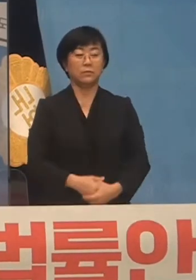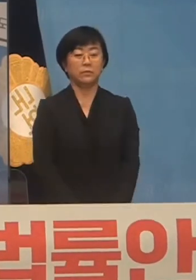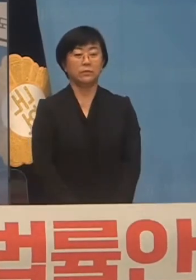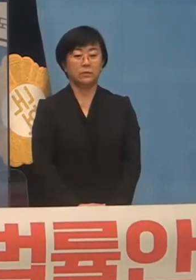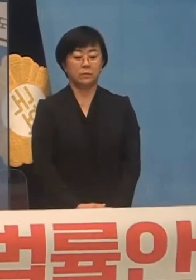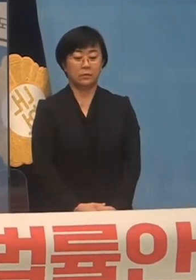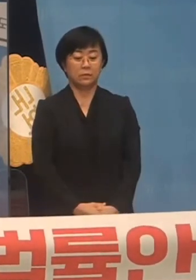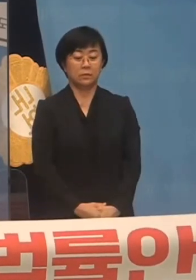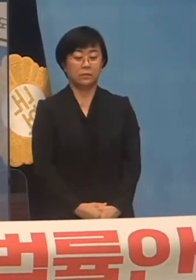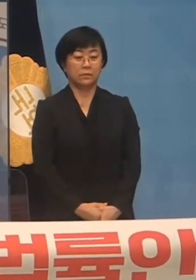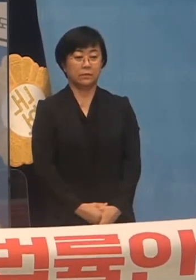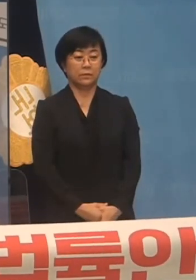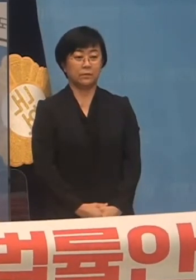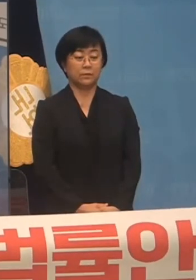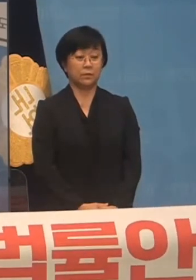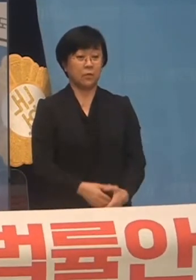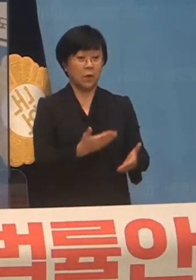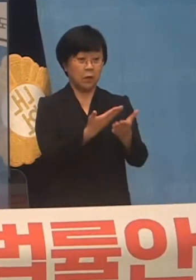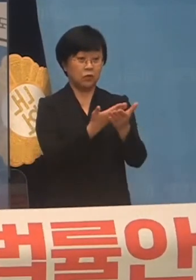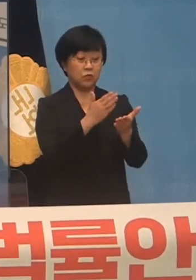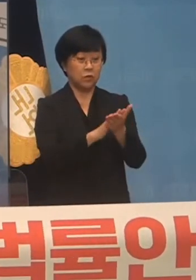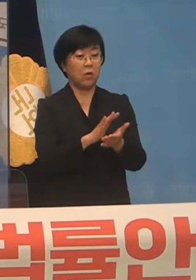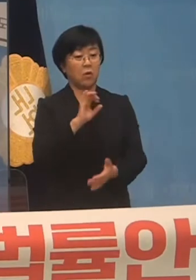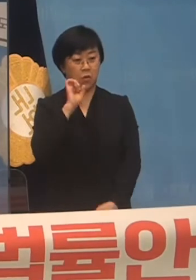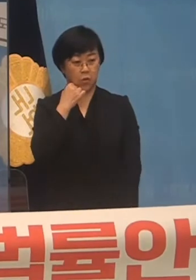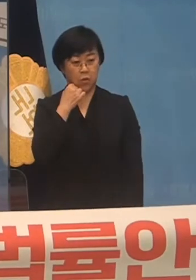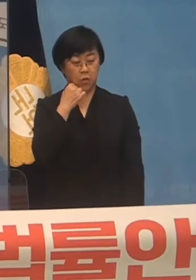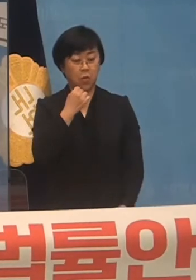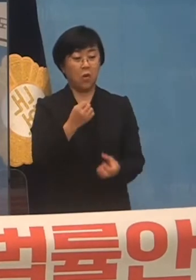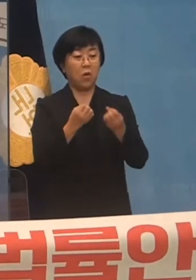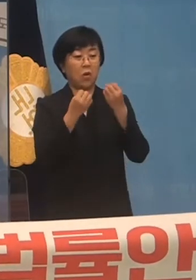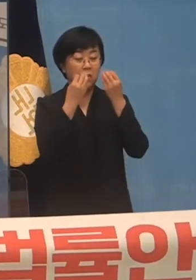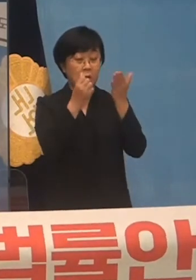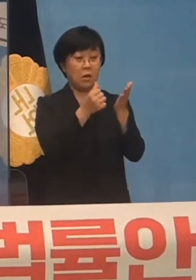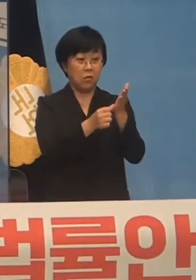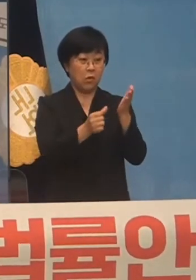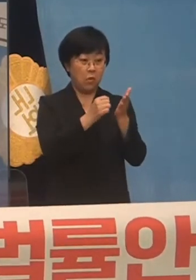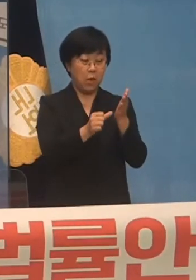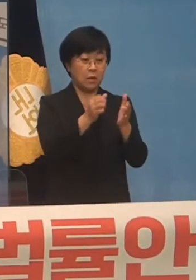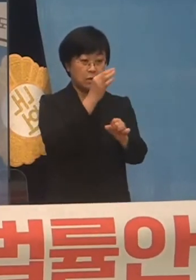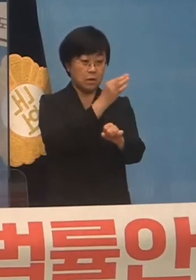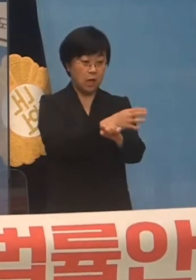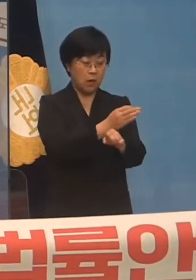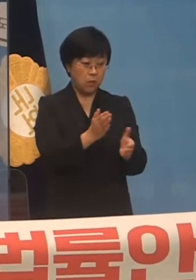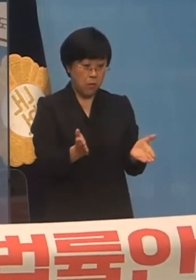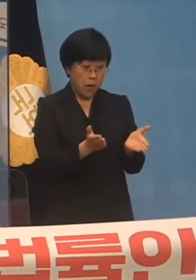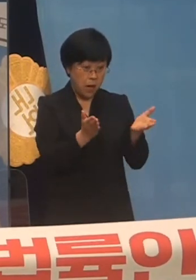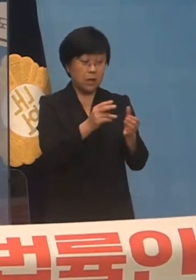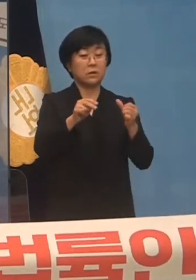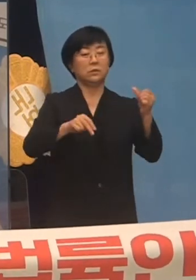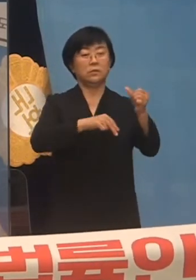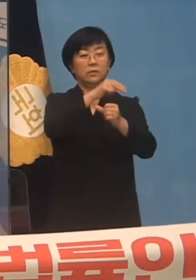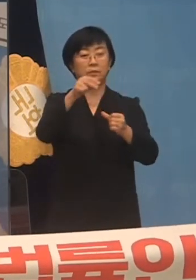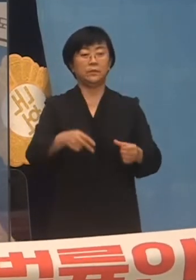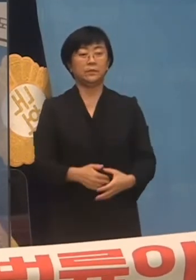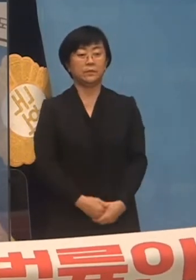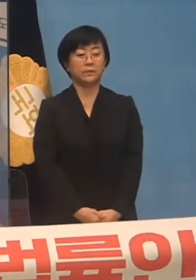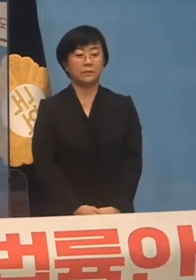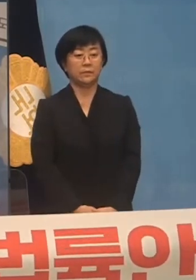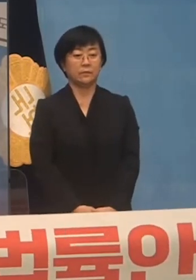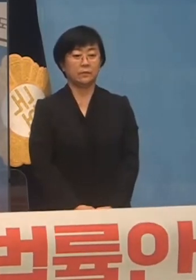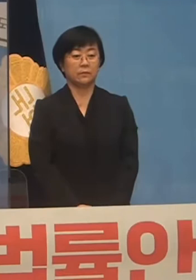없습니다. 한마디로 수리는 어렵고 새 제품 구입만 부추기는 시장 현실입니다.